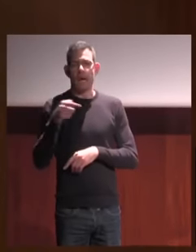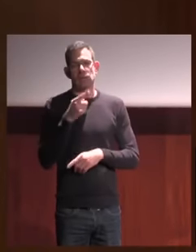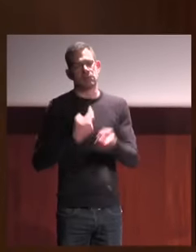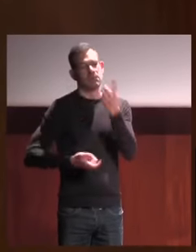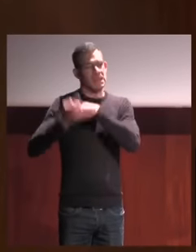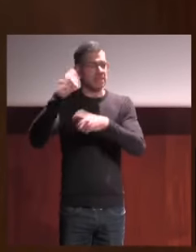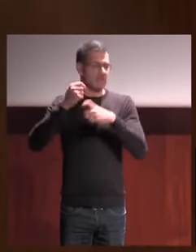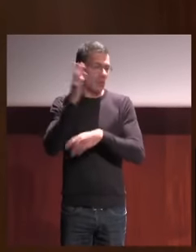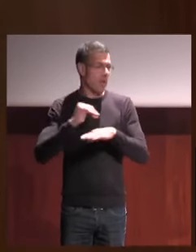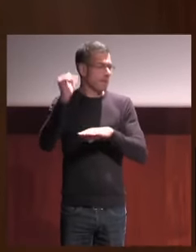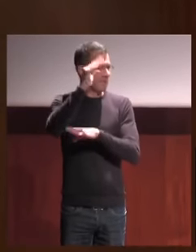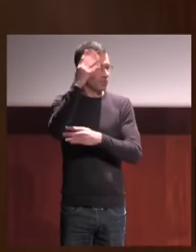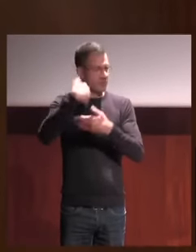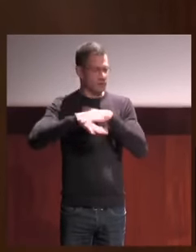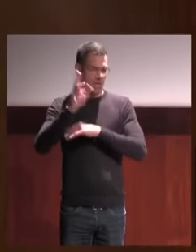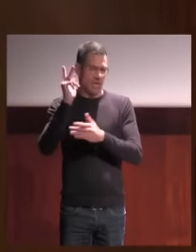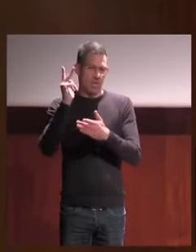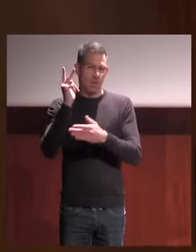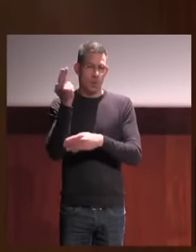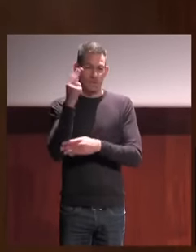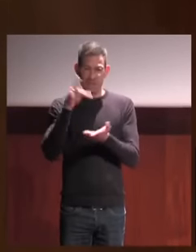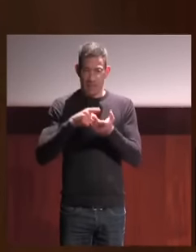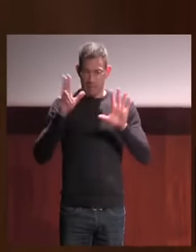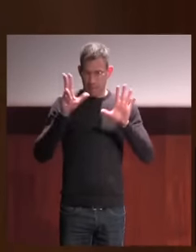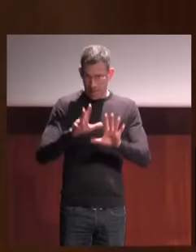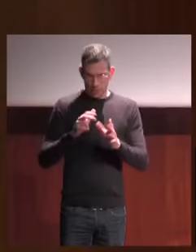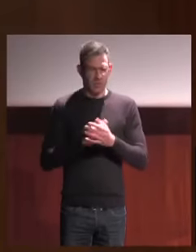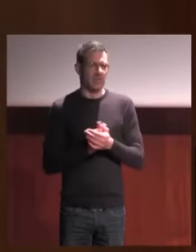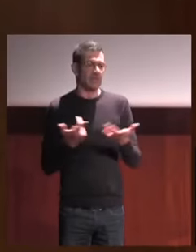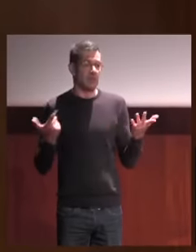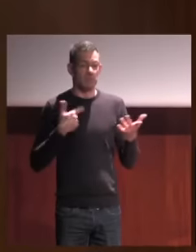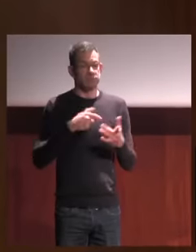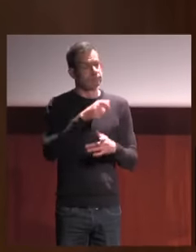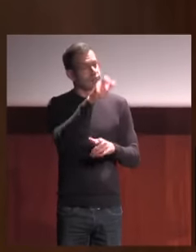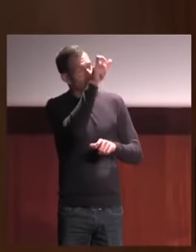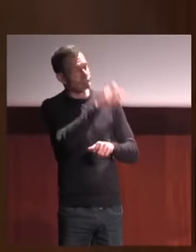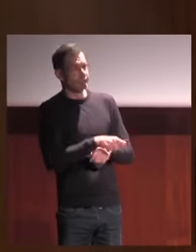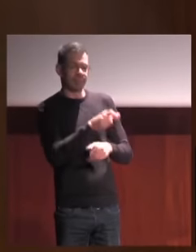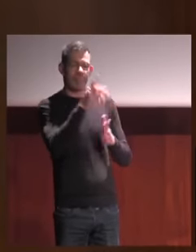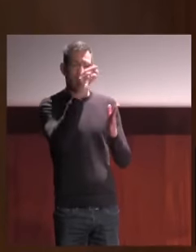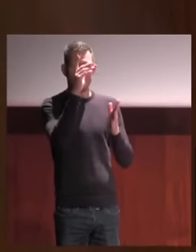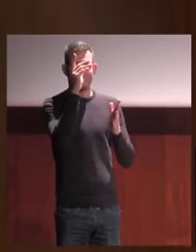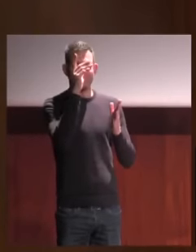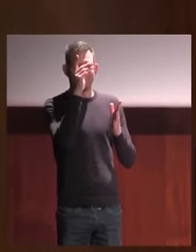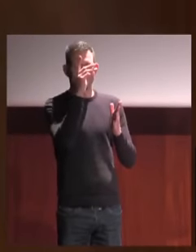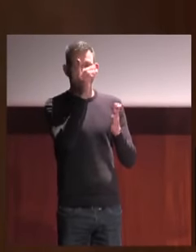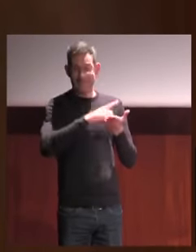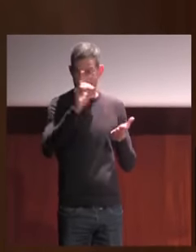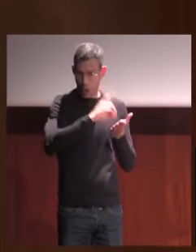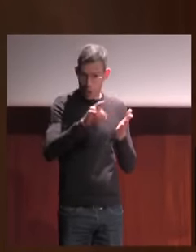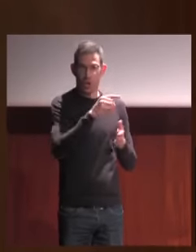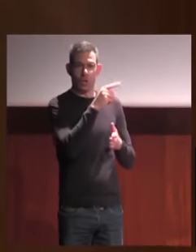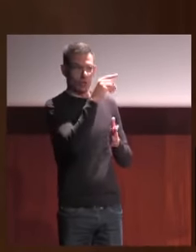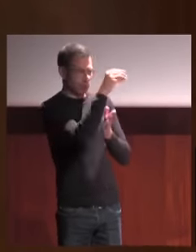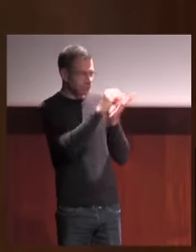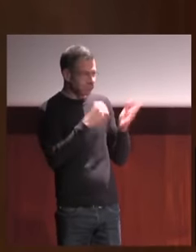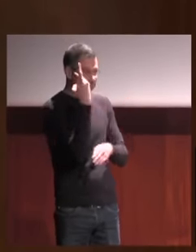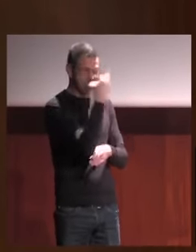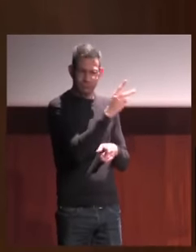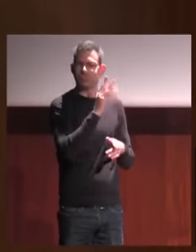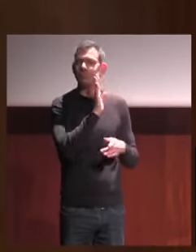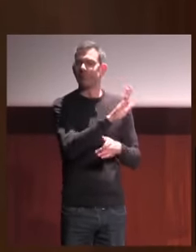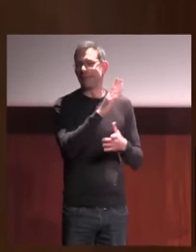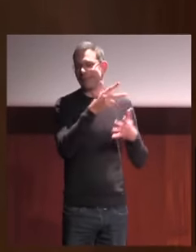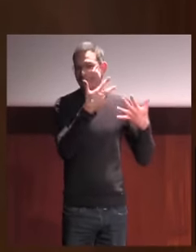conférence à l'Université Paris 8, présentera les écrits de Pierre Desloges, auteur sourd du XVIIIe siècle, qui